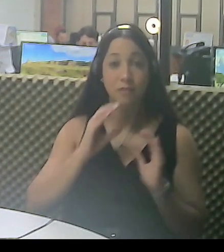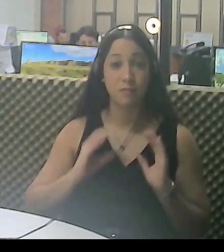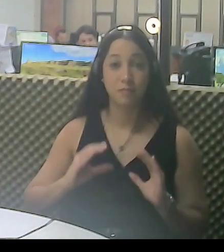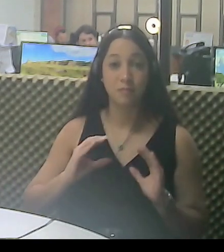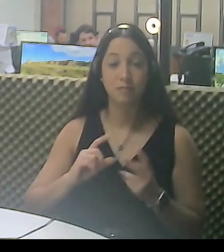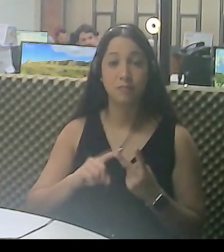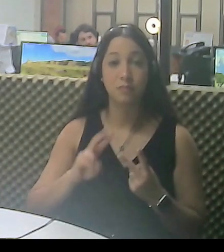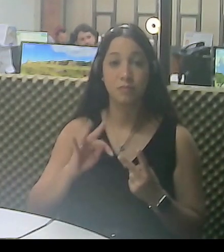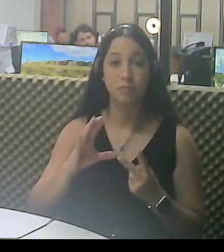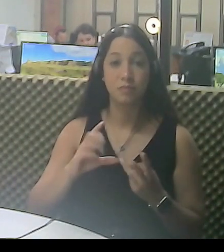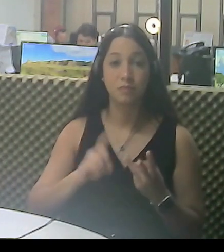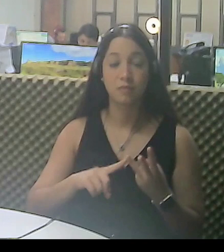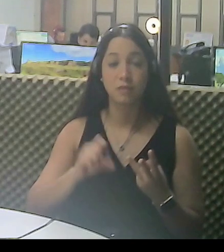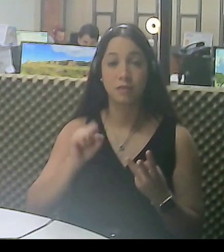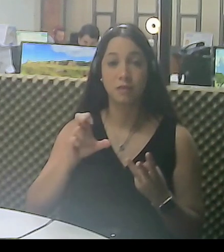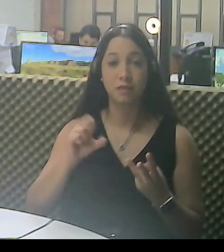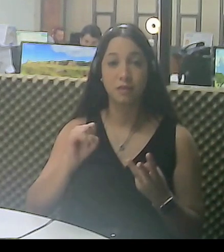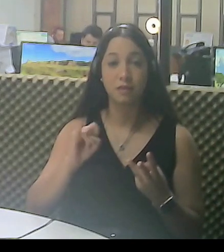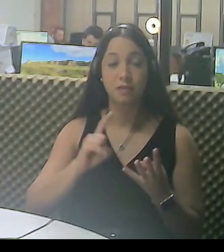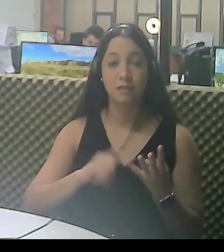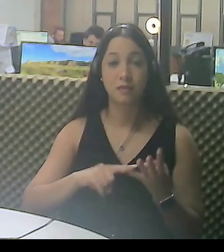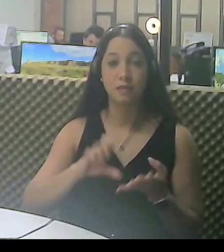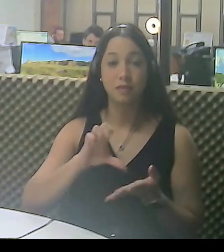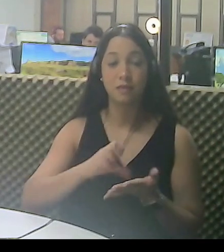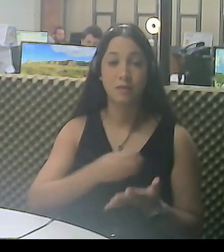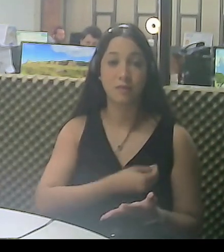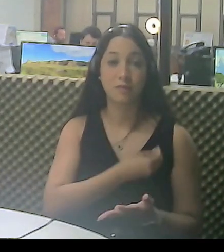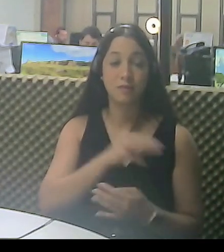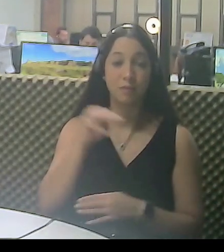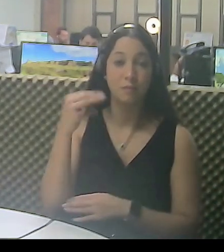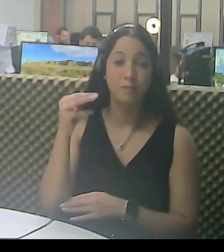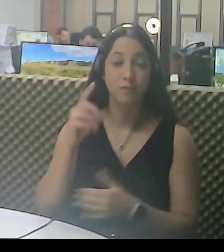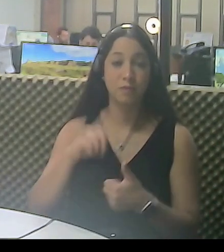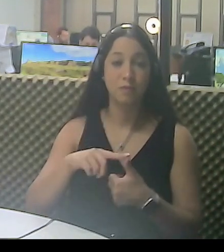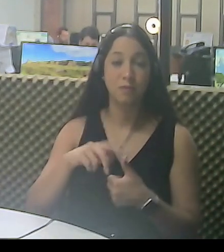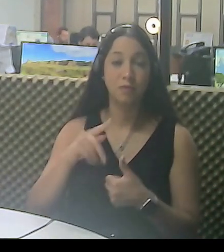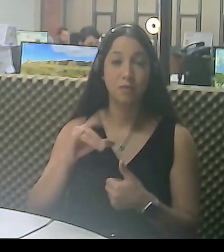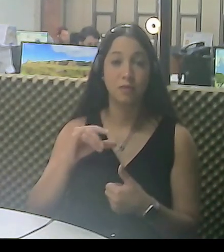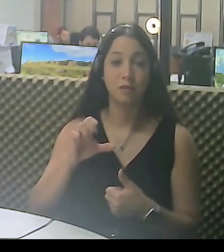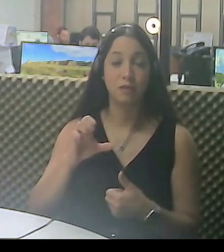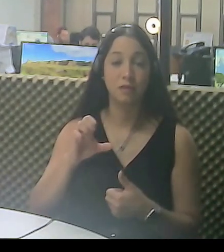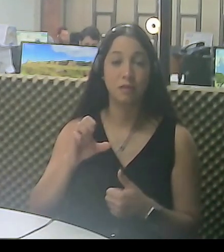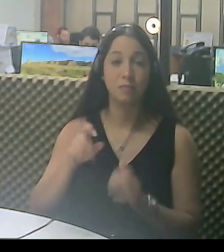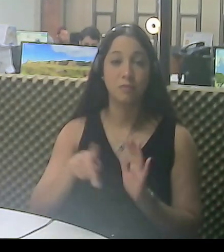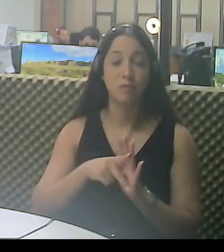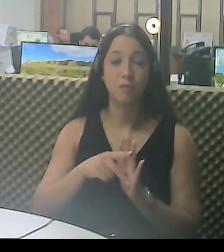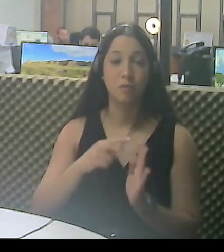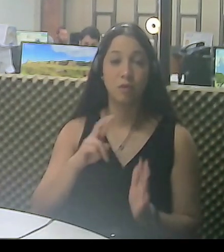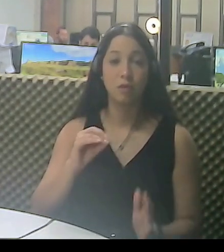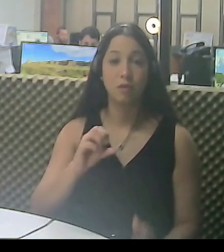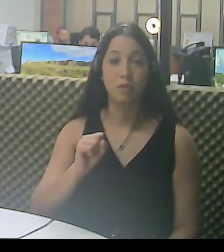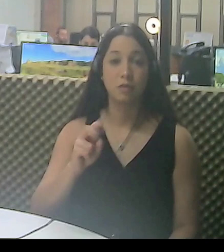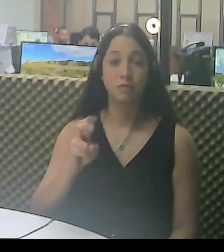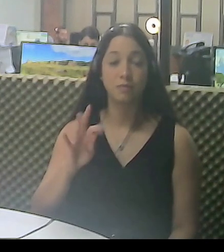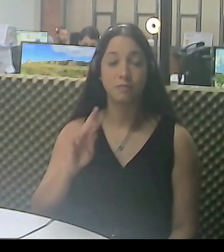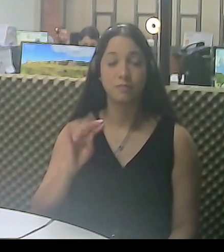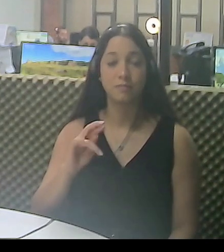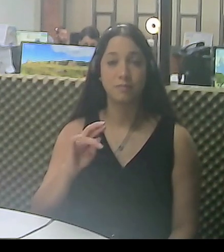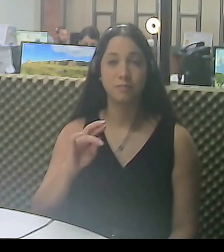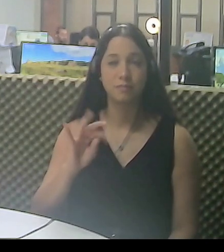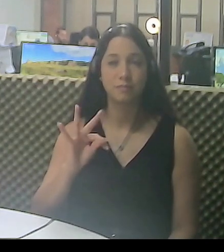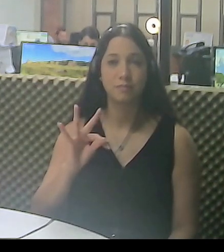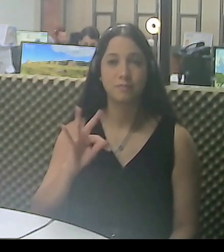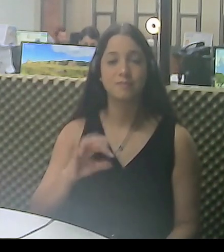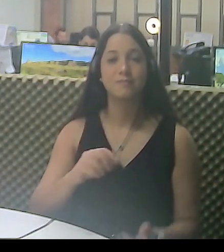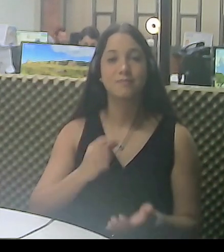UTC, no SESI Gravataz, no Núcleo Viva Mansur e também no Poliesportivo do bairro Roosevelt. As inscrições são